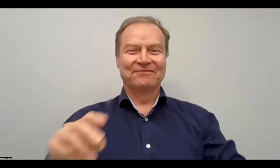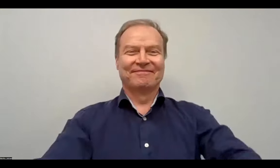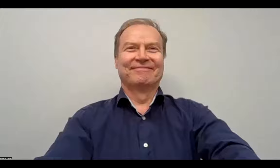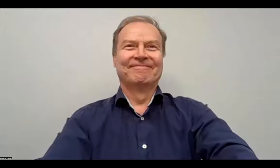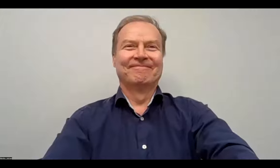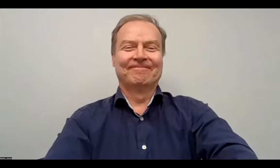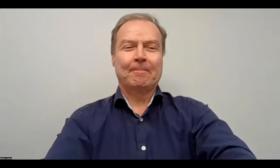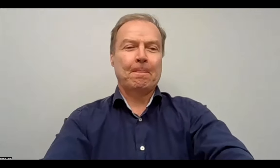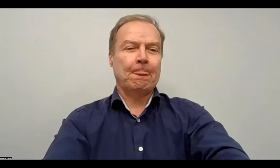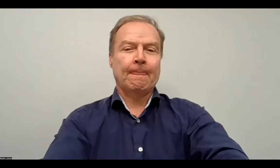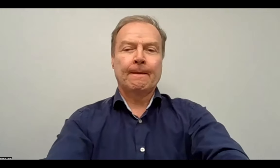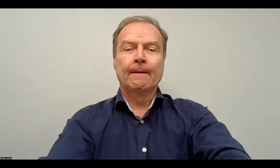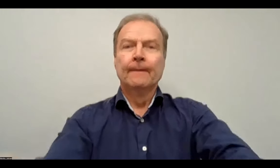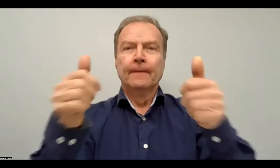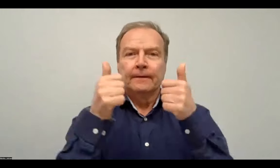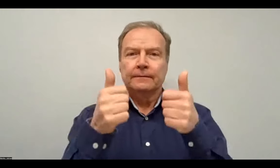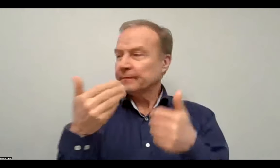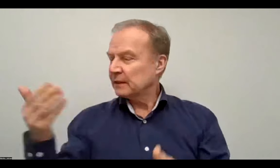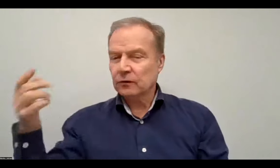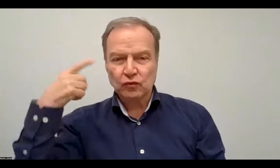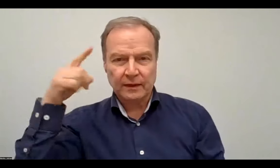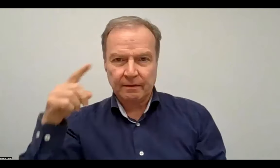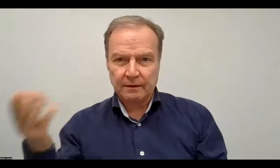Valaistus ei nyt ehkä ole ihan optimaali.